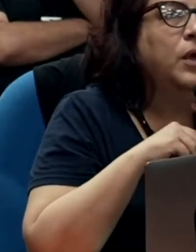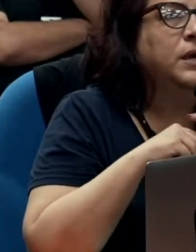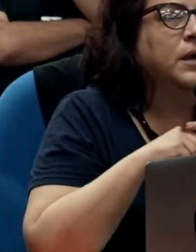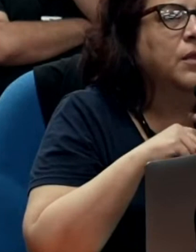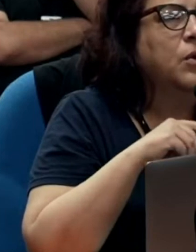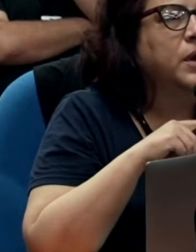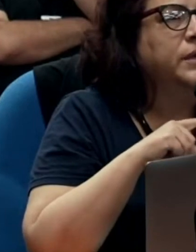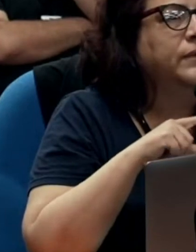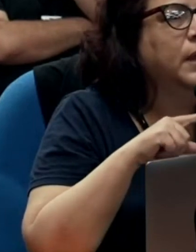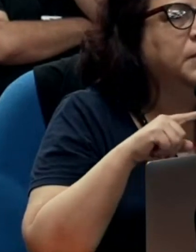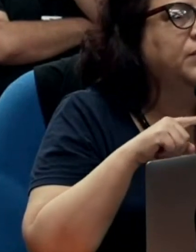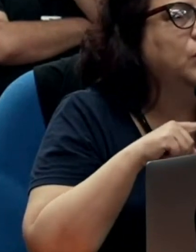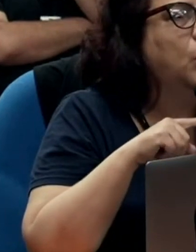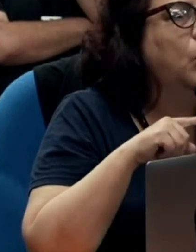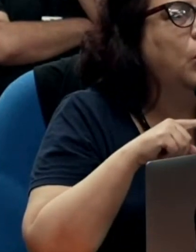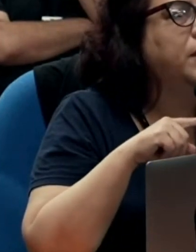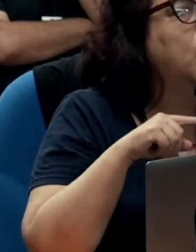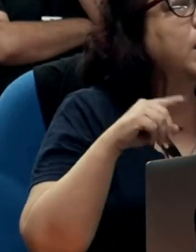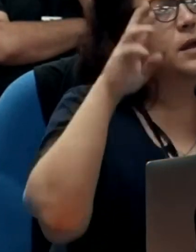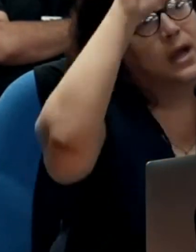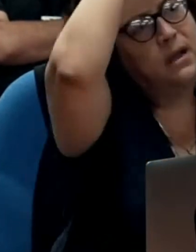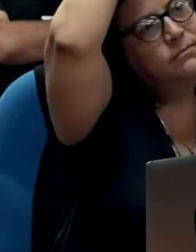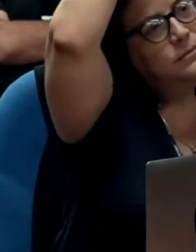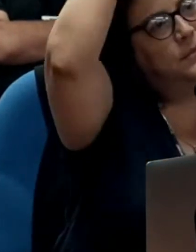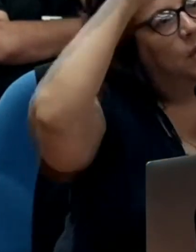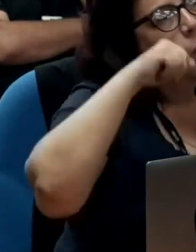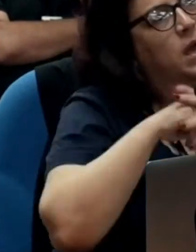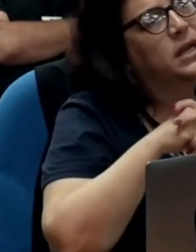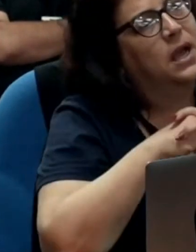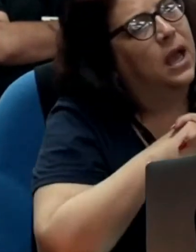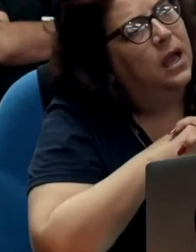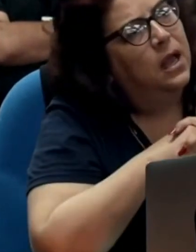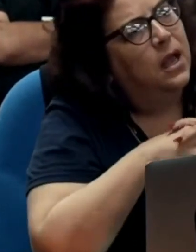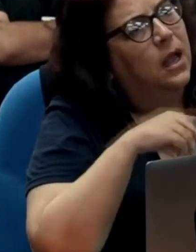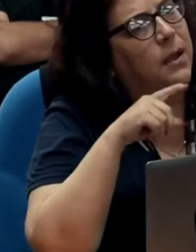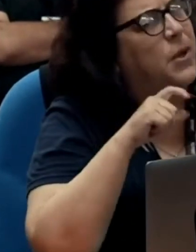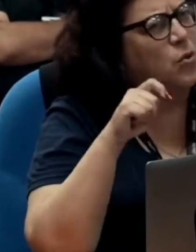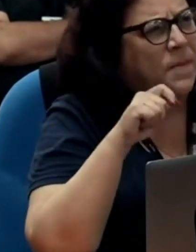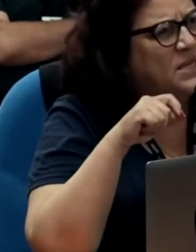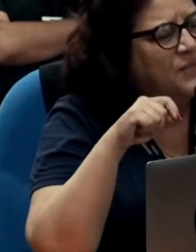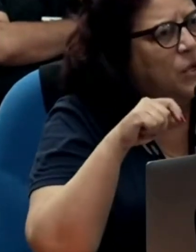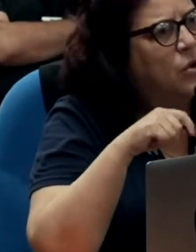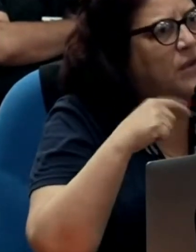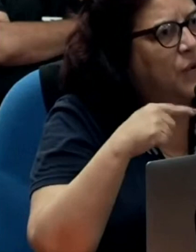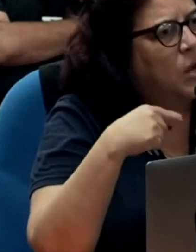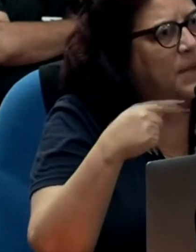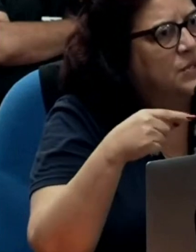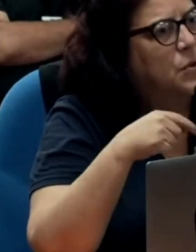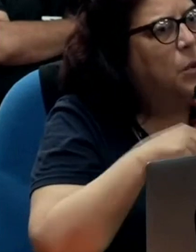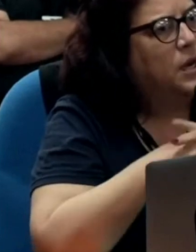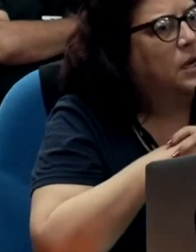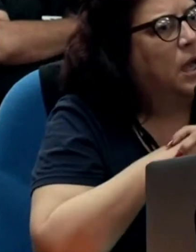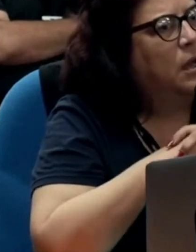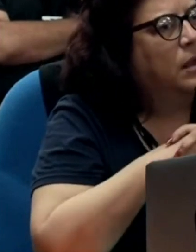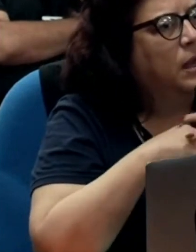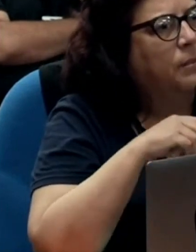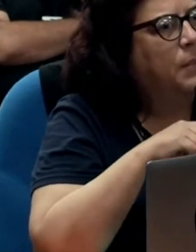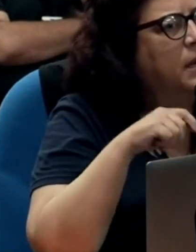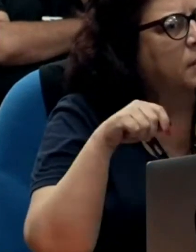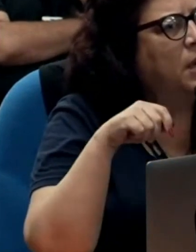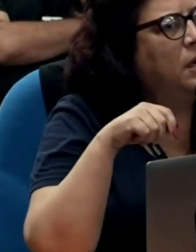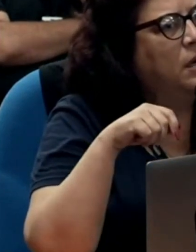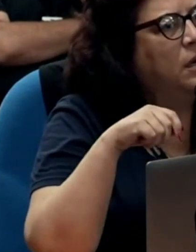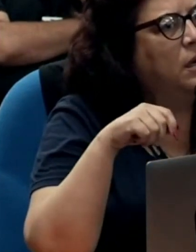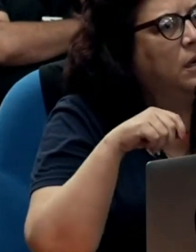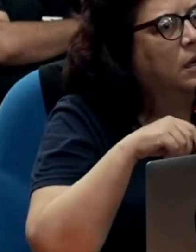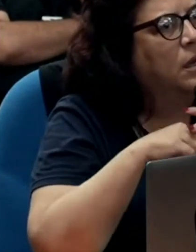Los dos generadores que mencionó, el de Guánica, pero no especificó. ¿Qué fue lo que pasó en Guánica